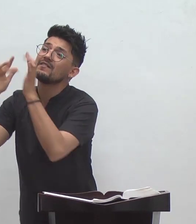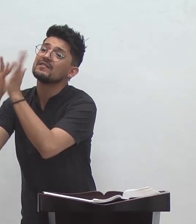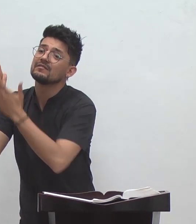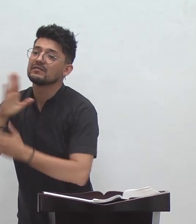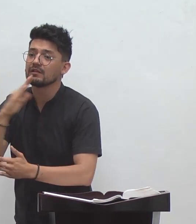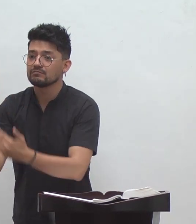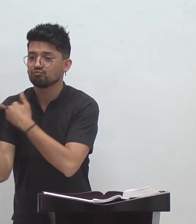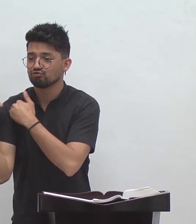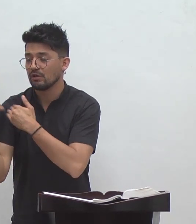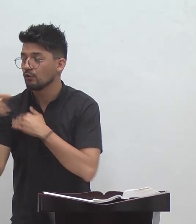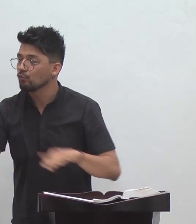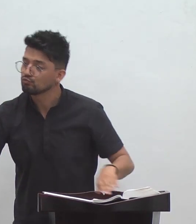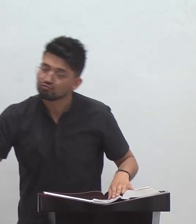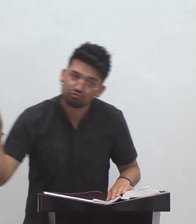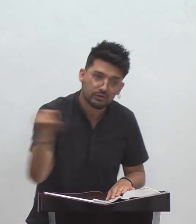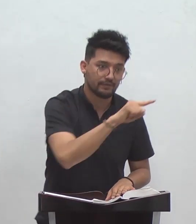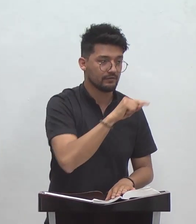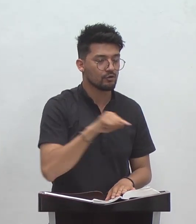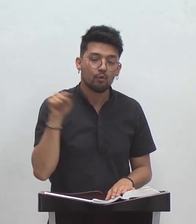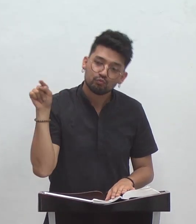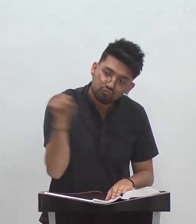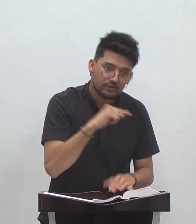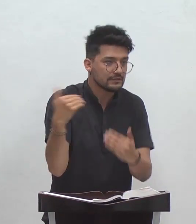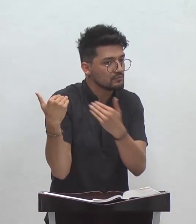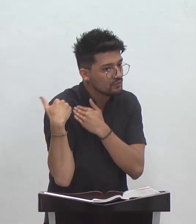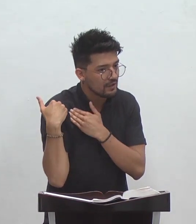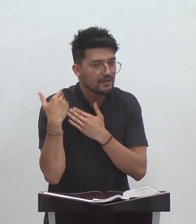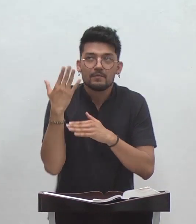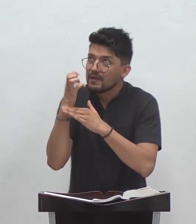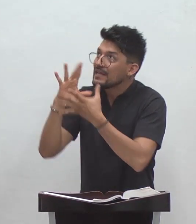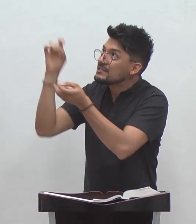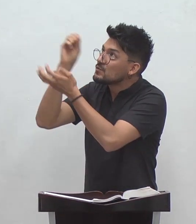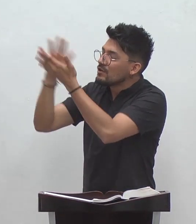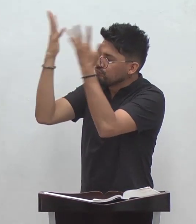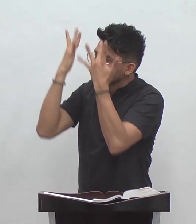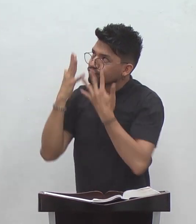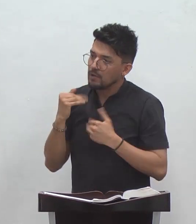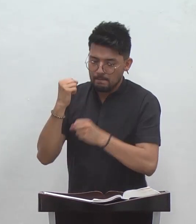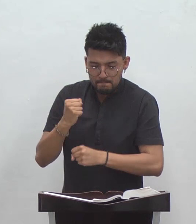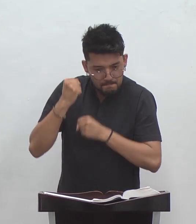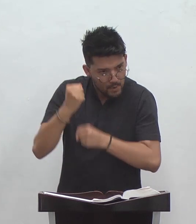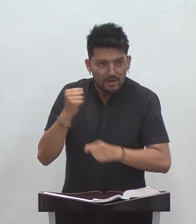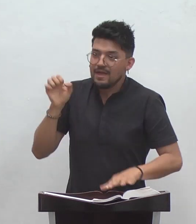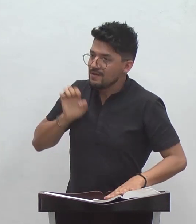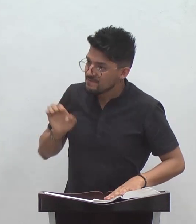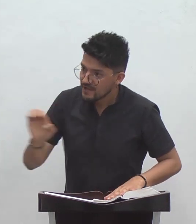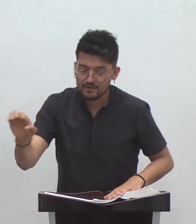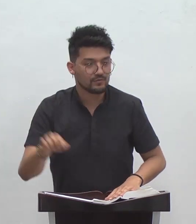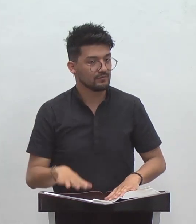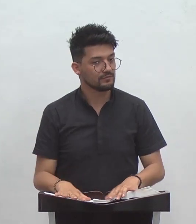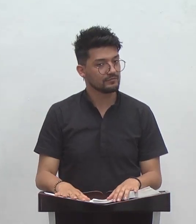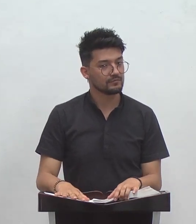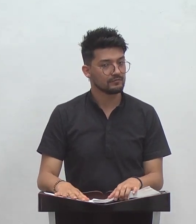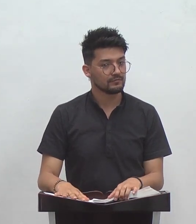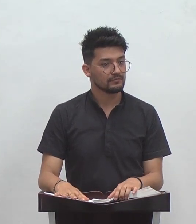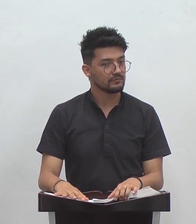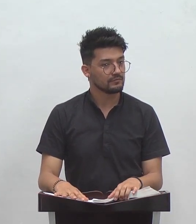¿Cuántos en Cota están sedientos por oír la palabra? Y usted y yo somos responsables, pero debemos ser llenos del Espíritu Santo